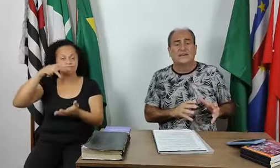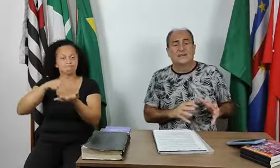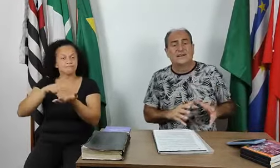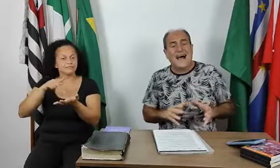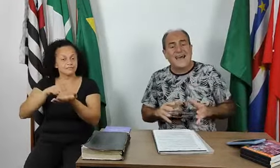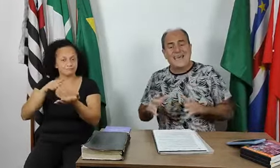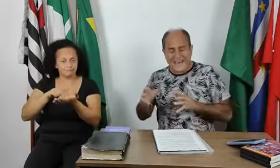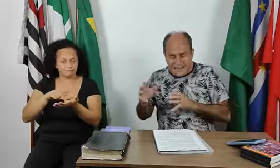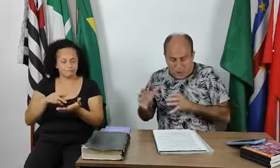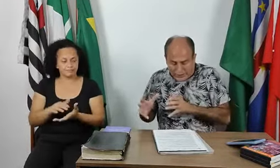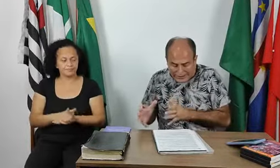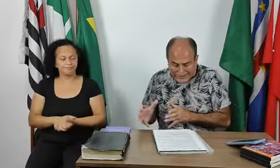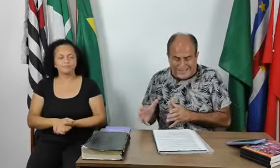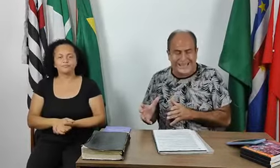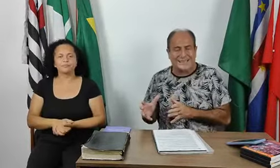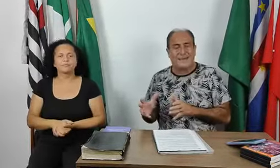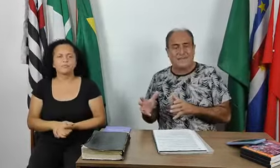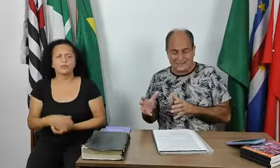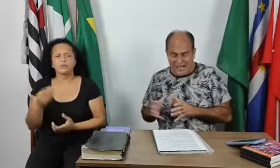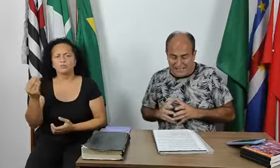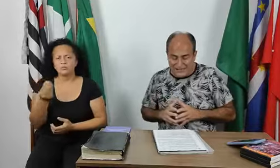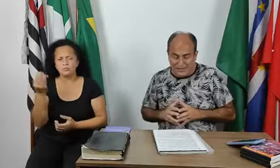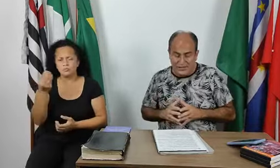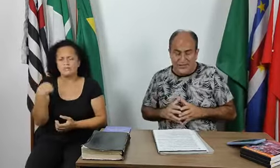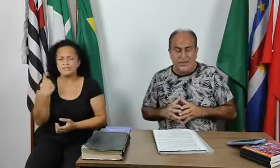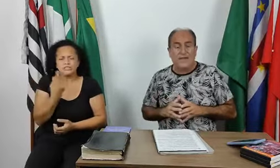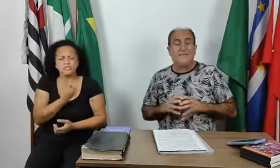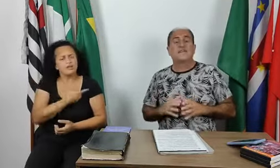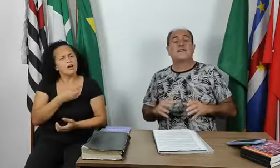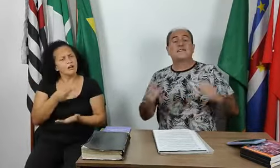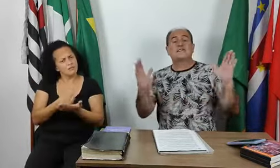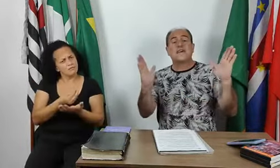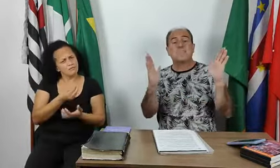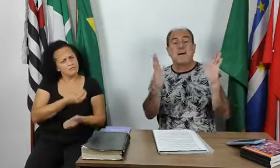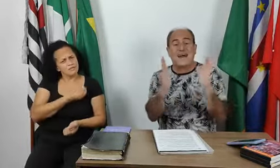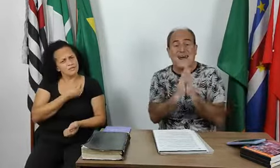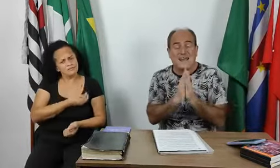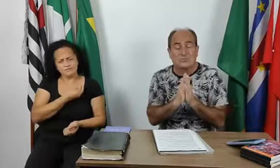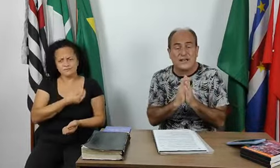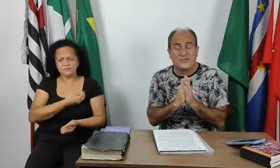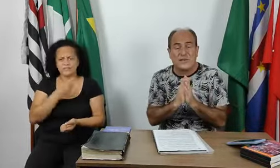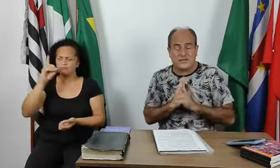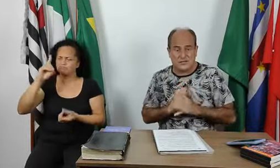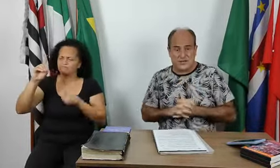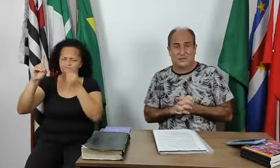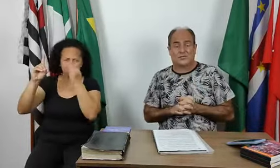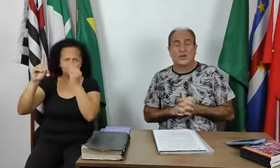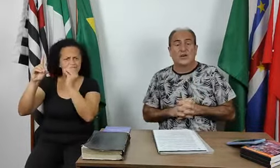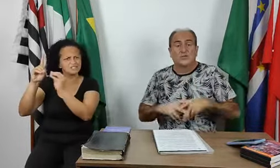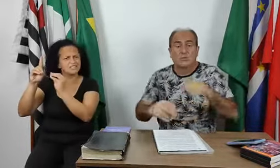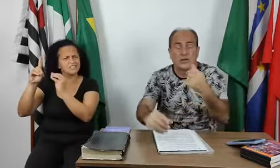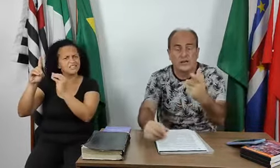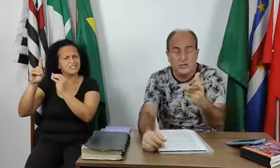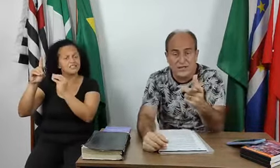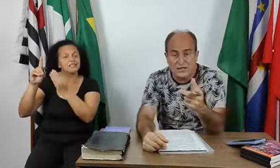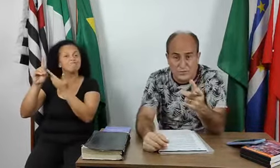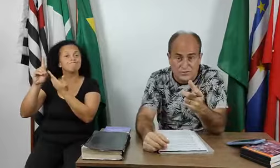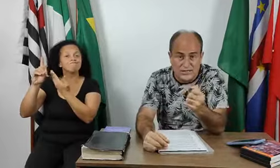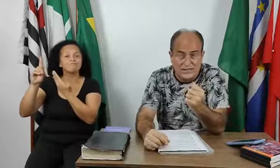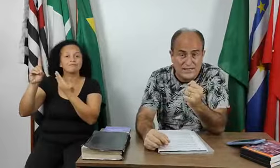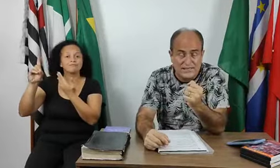Viver na ignorância da verdade é viver separado das bênçãos de Deus. Por isso